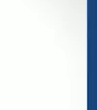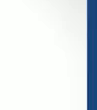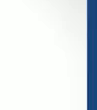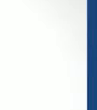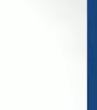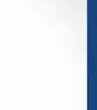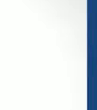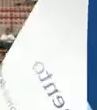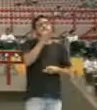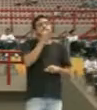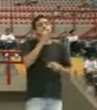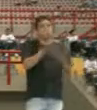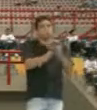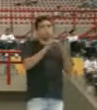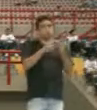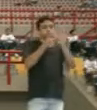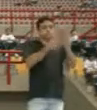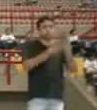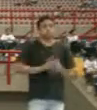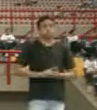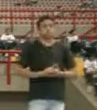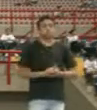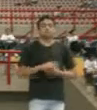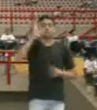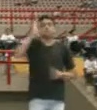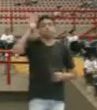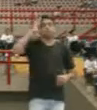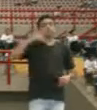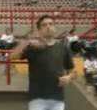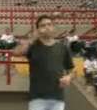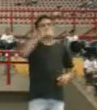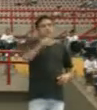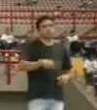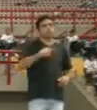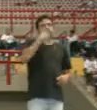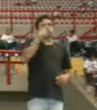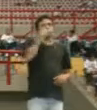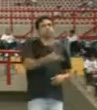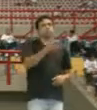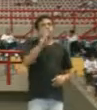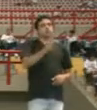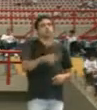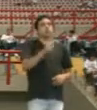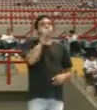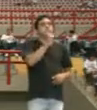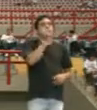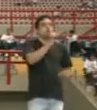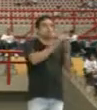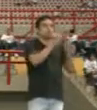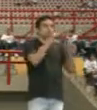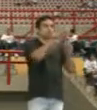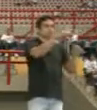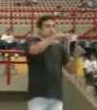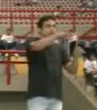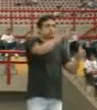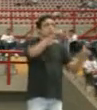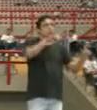vocês aqui com alguns exemplos. Imagine que nós estejamos falando do papel da mulher na